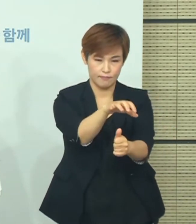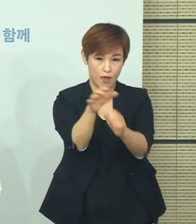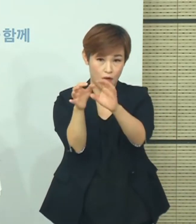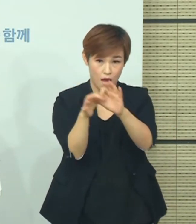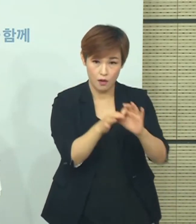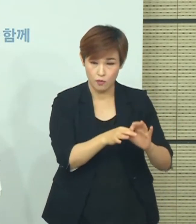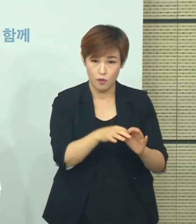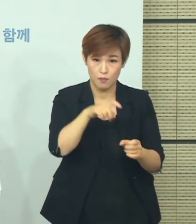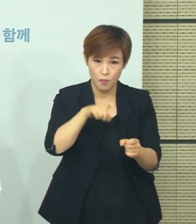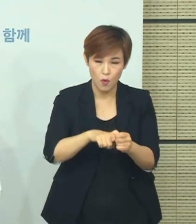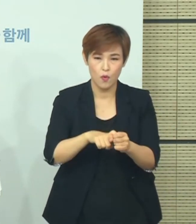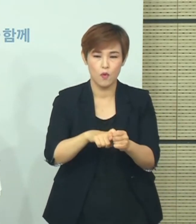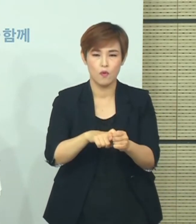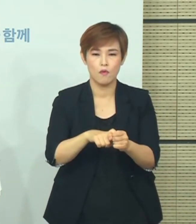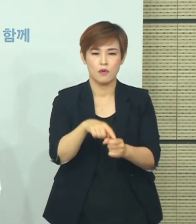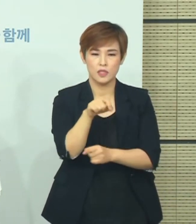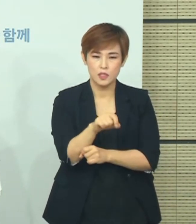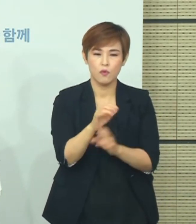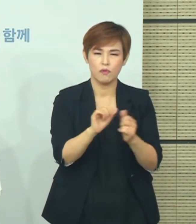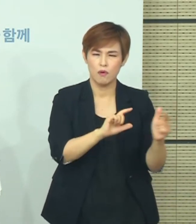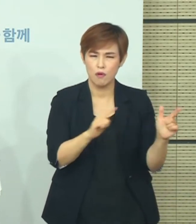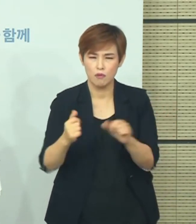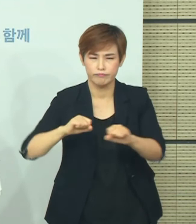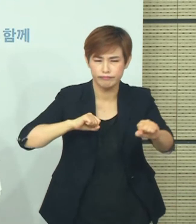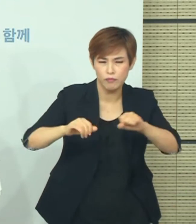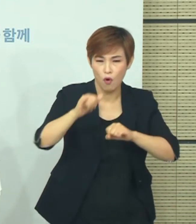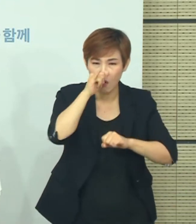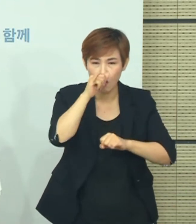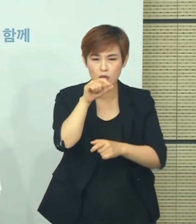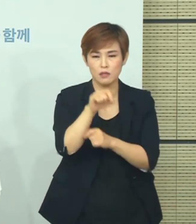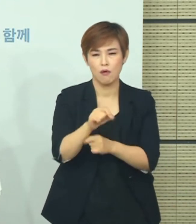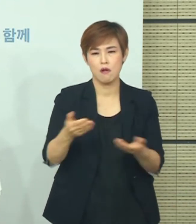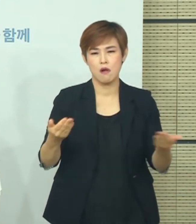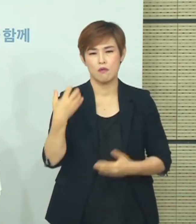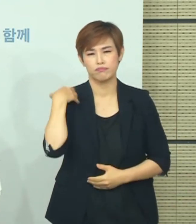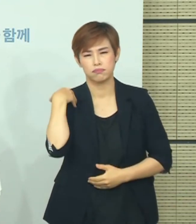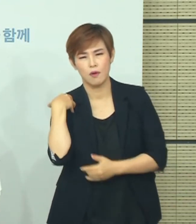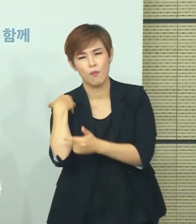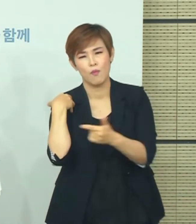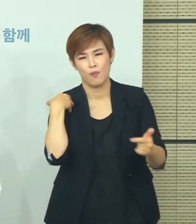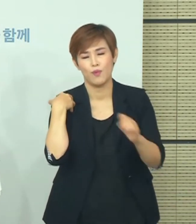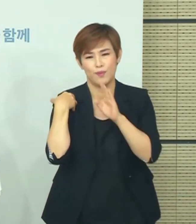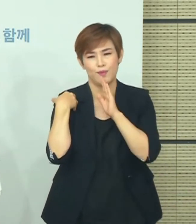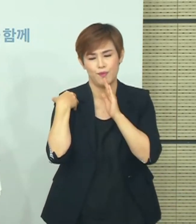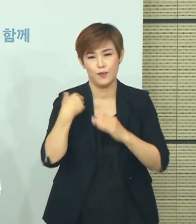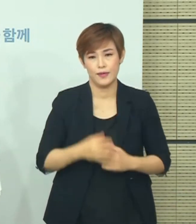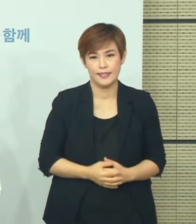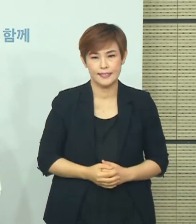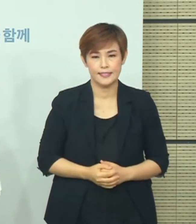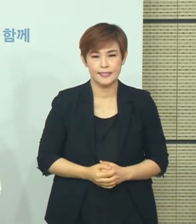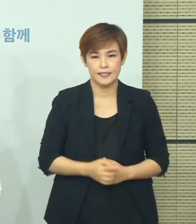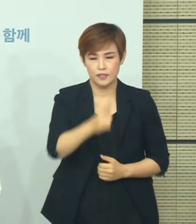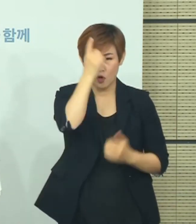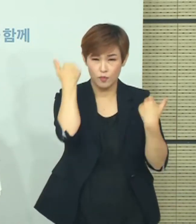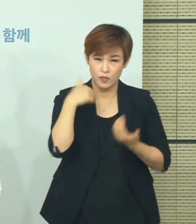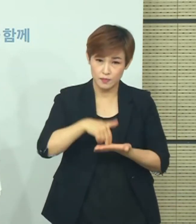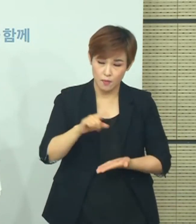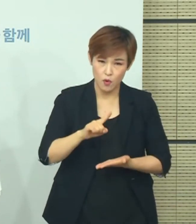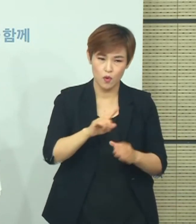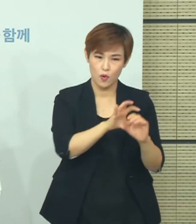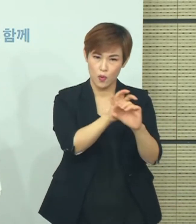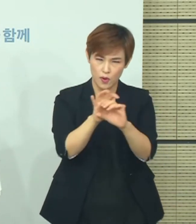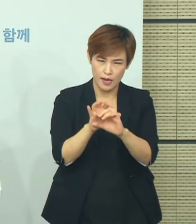대규모 행정인력 동원 등으로 행정 부담이 상당한 것이 사실입니다. 이에 정부는